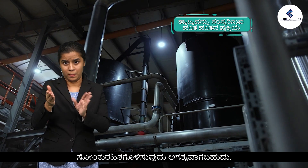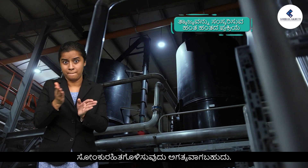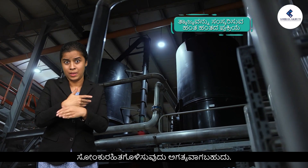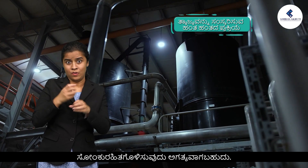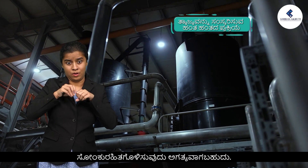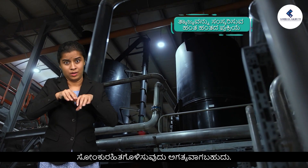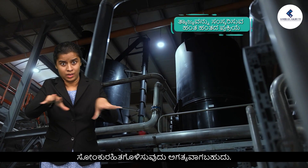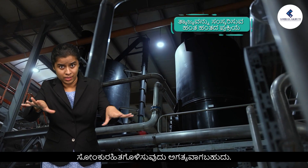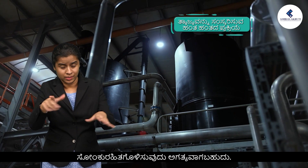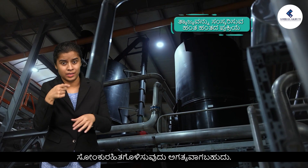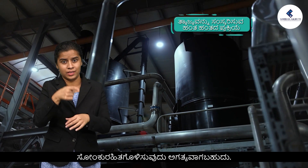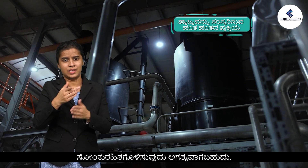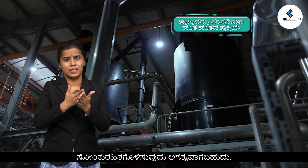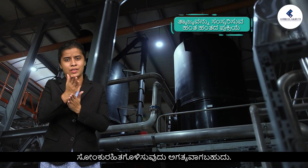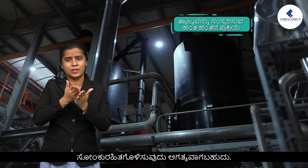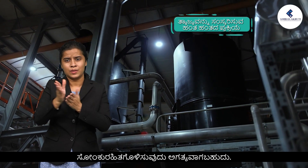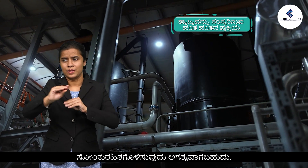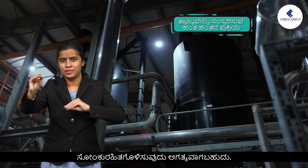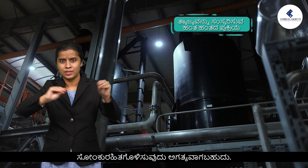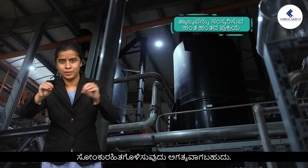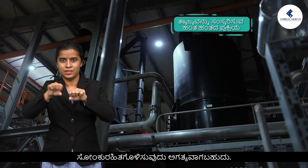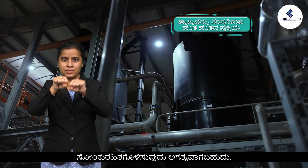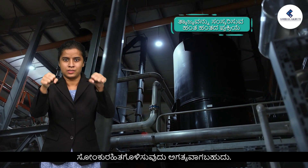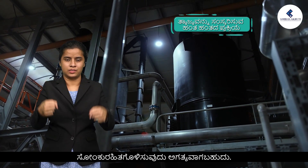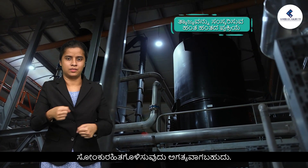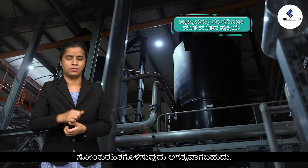ಸೋಂಕುರಹಿತಗೊಳಿಸುವುದು ಅಗತ್ಯವಾಗಬಹುದು.